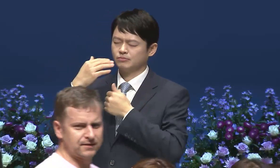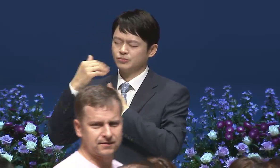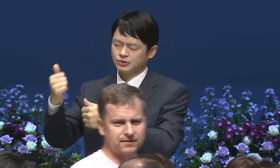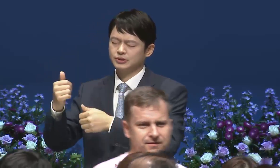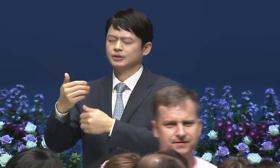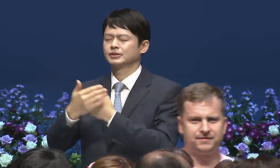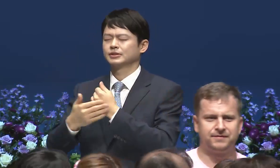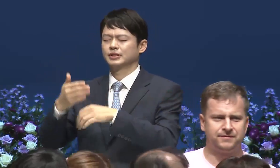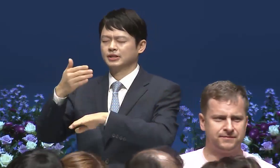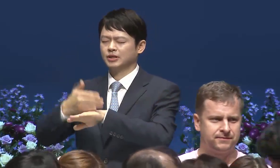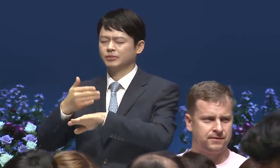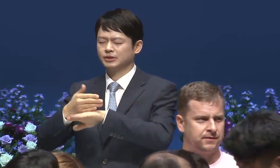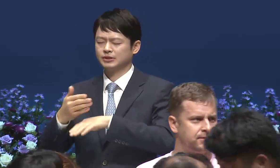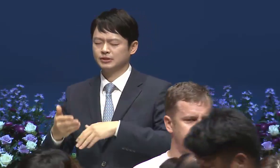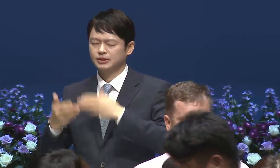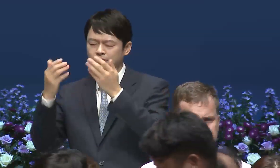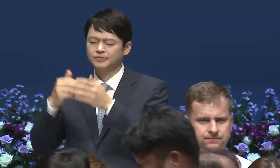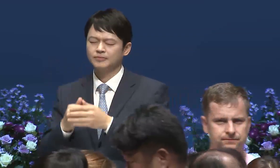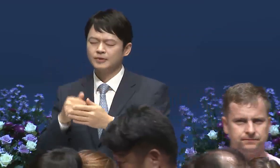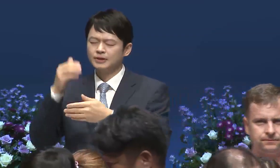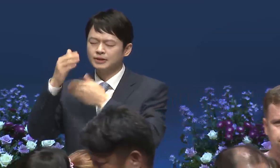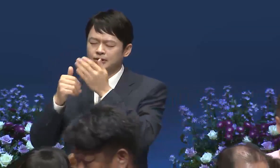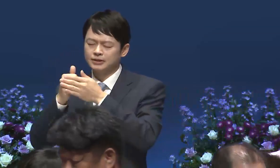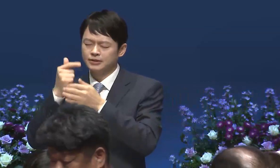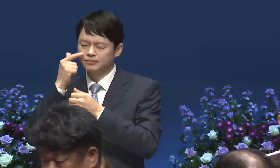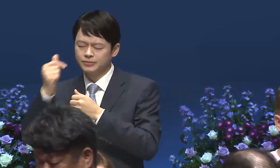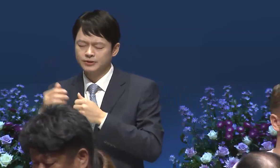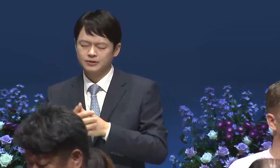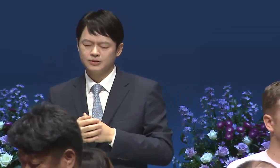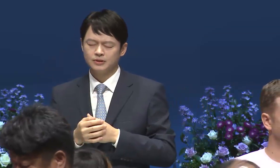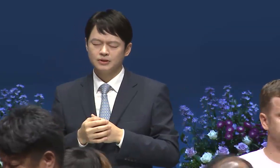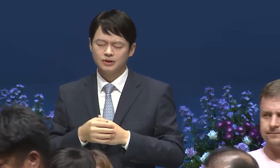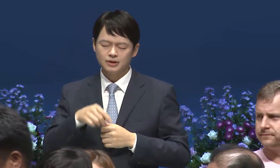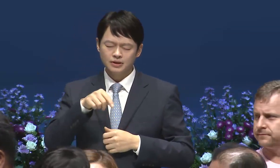있도록 그 현장 속에 우리를 불러주심을 감사드립니다. 하나님 아버지,